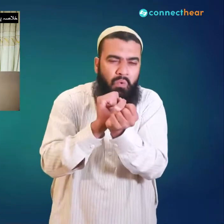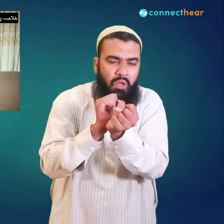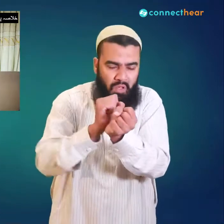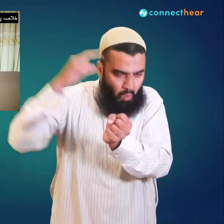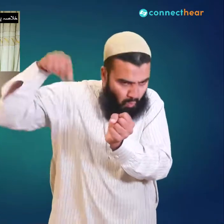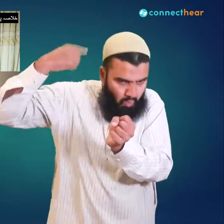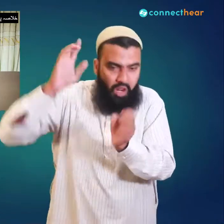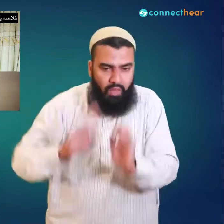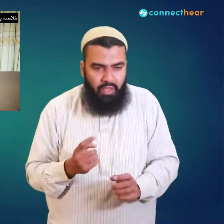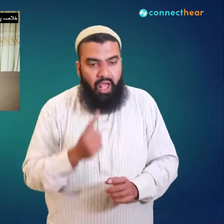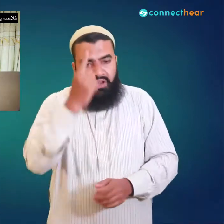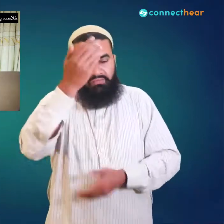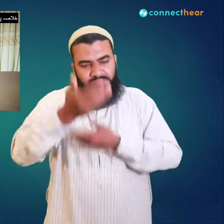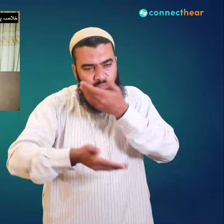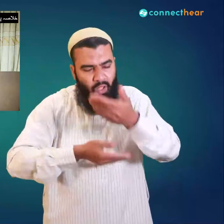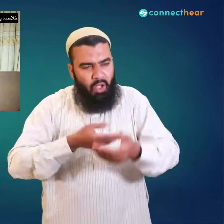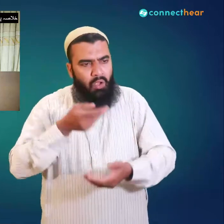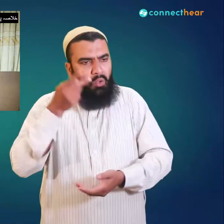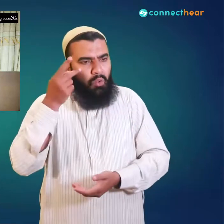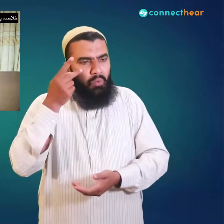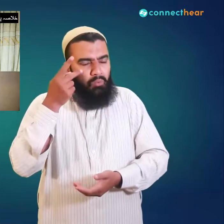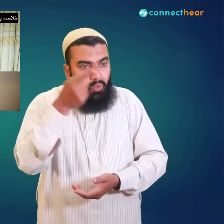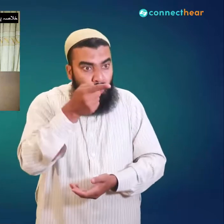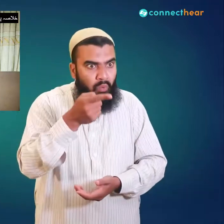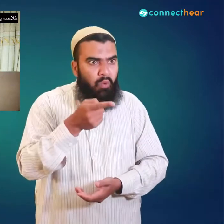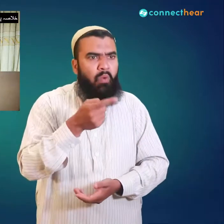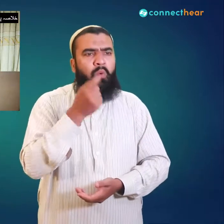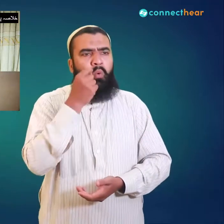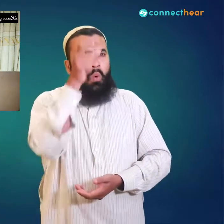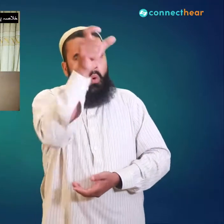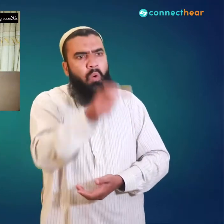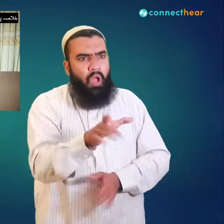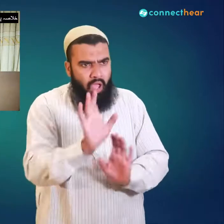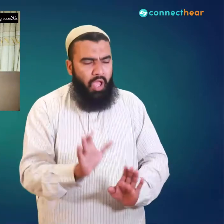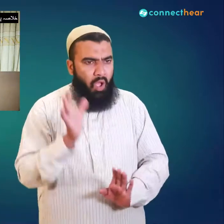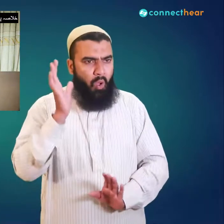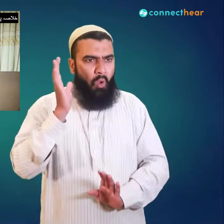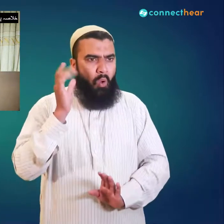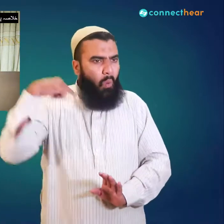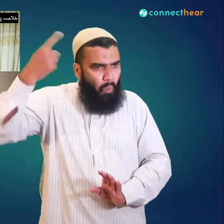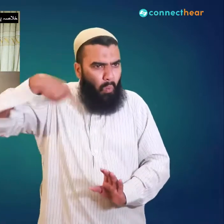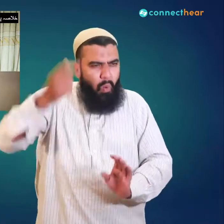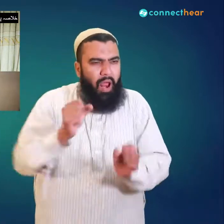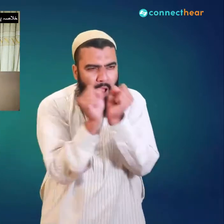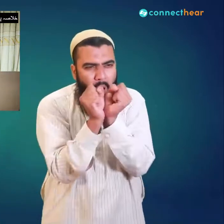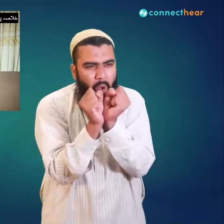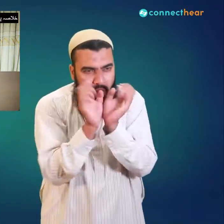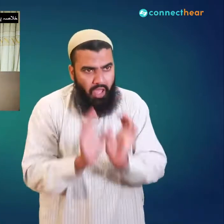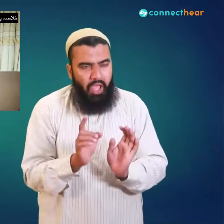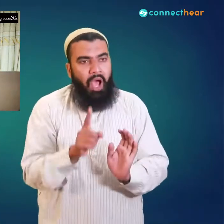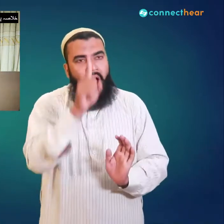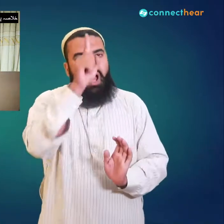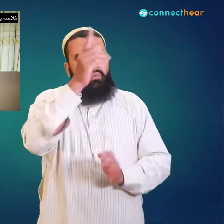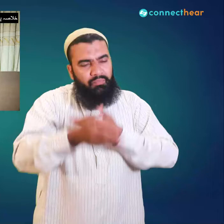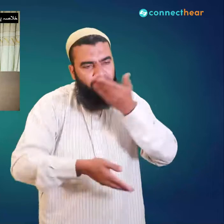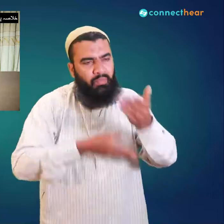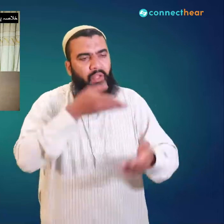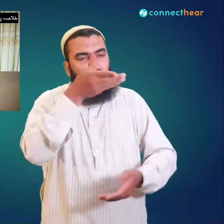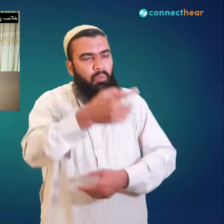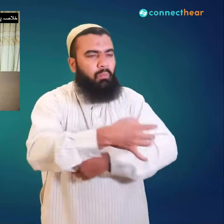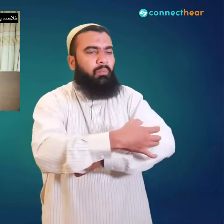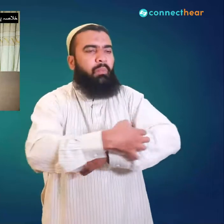کرانے میں اس کے لیے جو پیسہ خرچ کیا جائے گا، اس کے مالک کو، اس کے آقا کو جو دیا جائے گا وہ بھی اس میں سے دیا جا سکتا